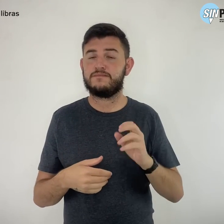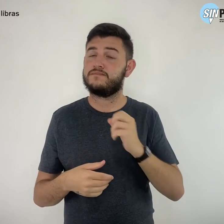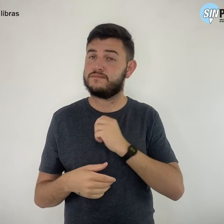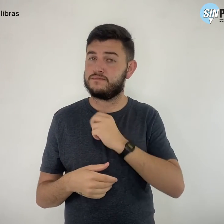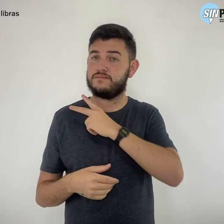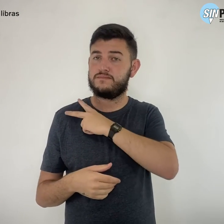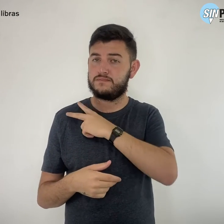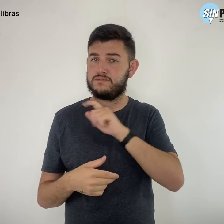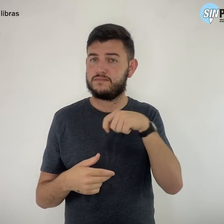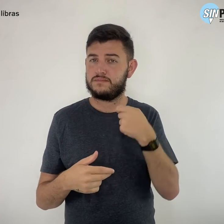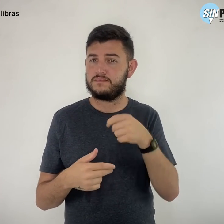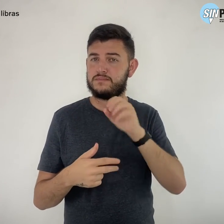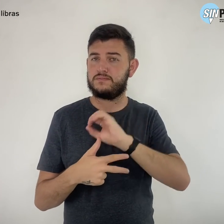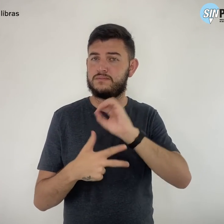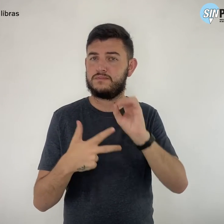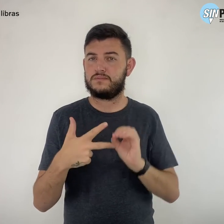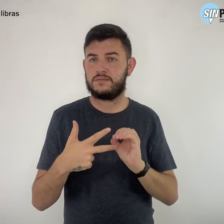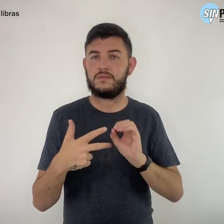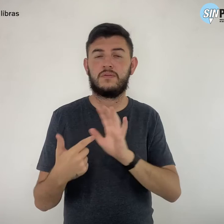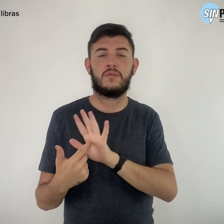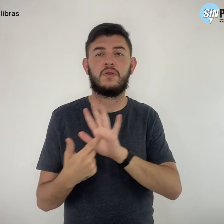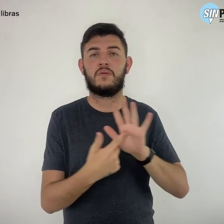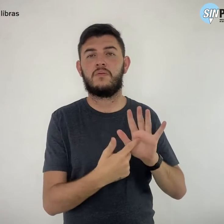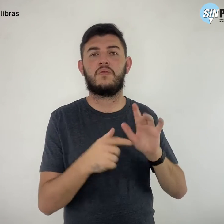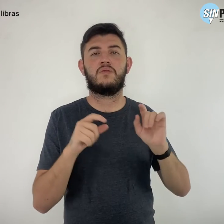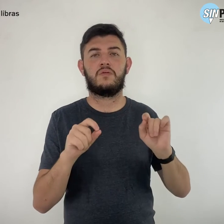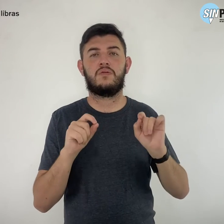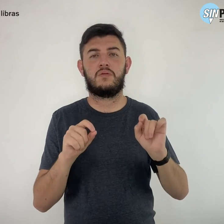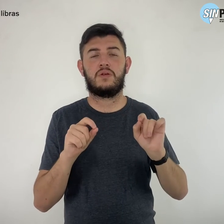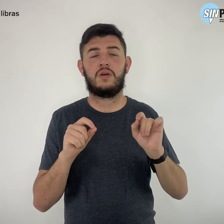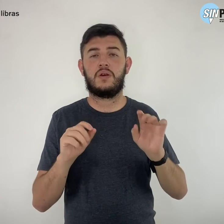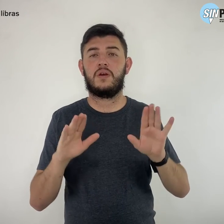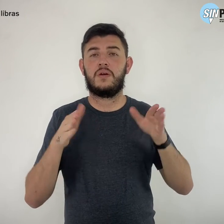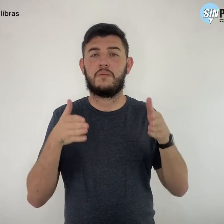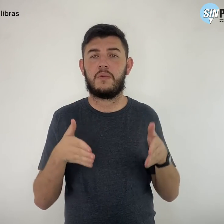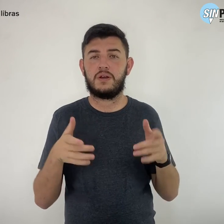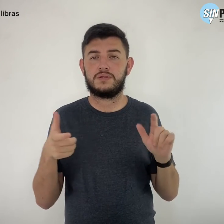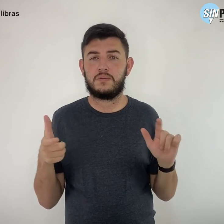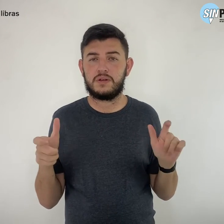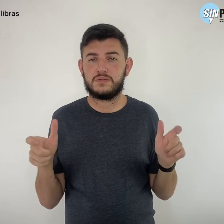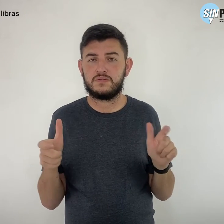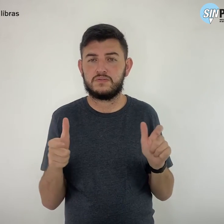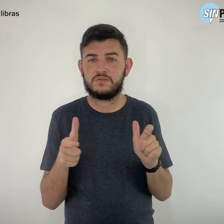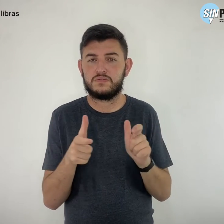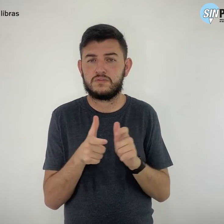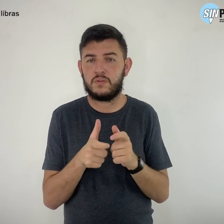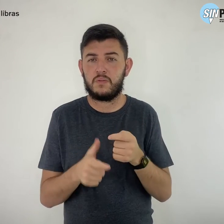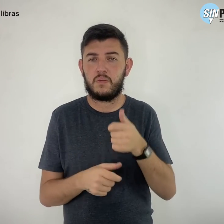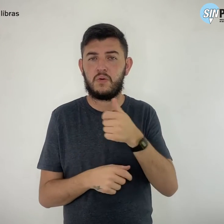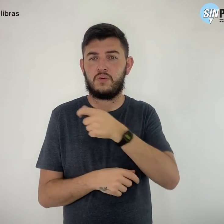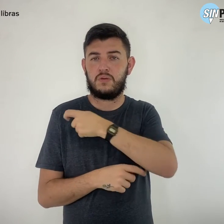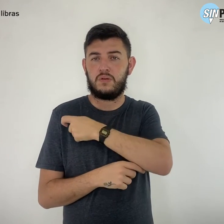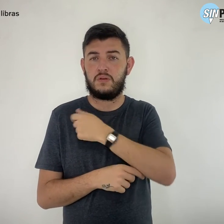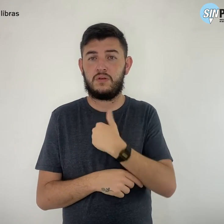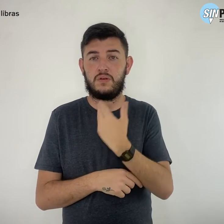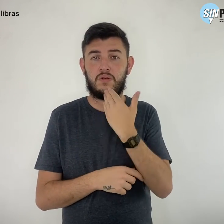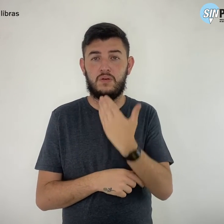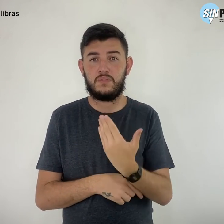registrou o mais baixo índice de participação de todos os tempos, e o pedido de exoneração